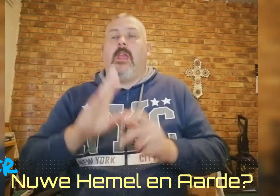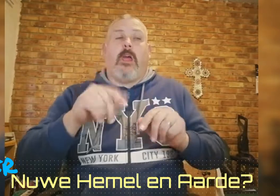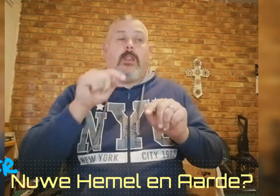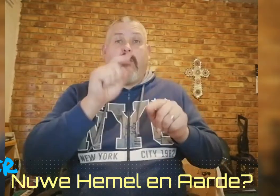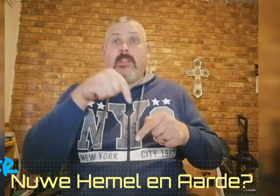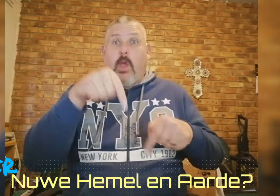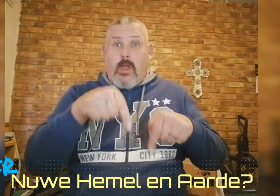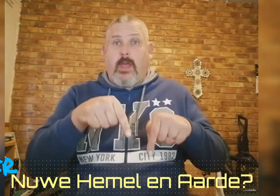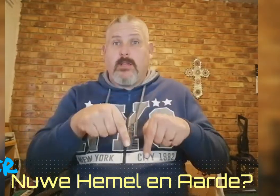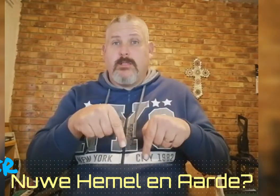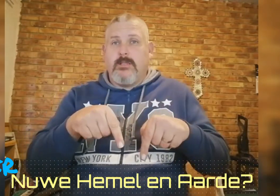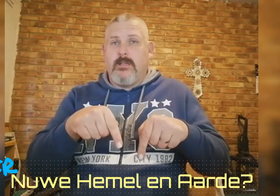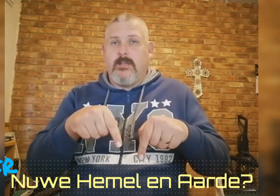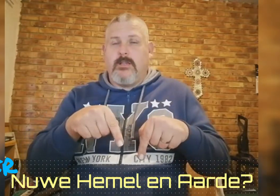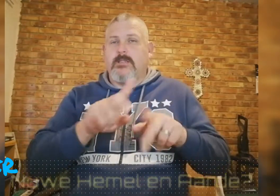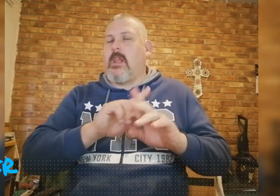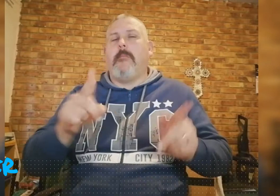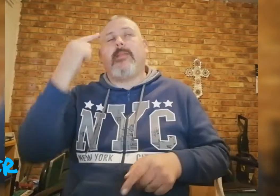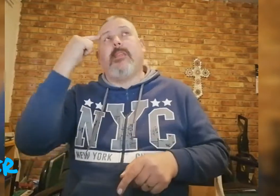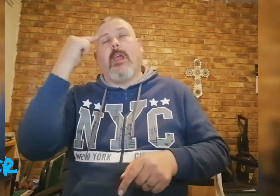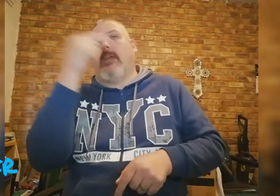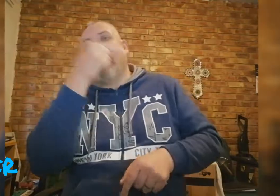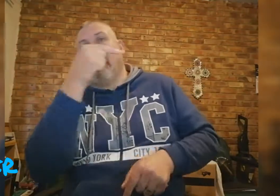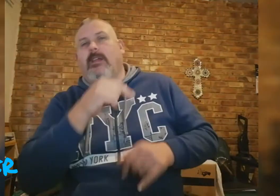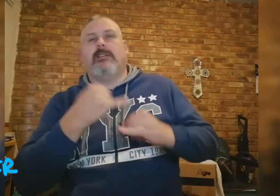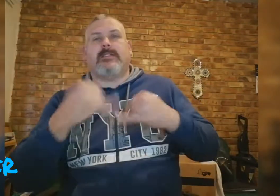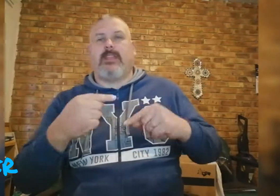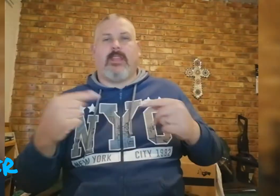En die wat nou daar is, gaan nie meer denk van,